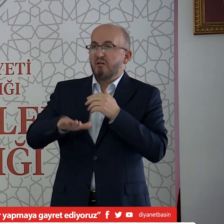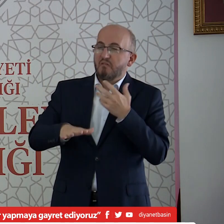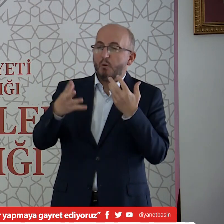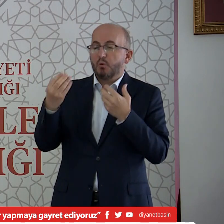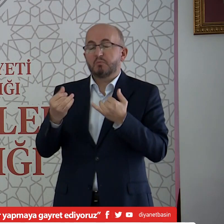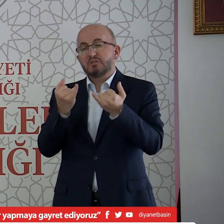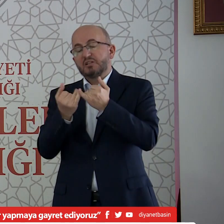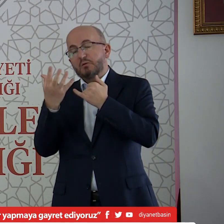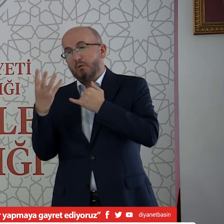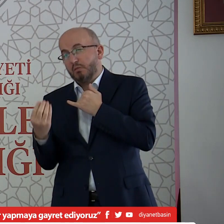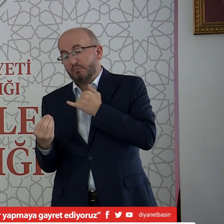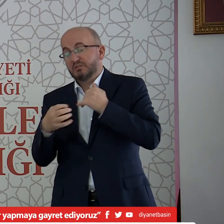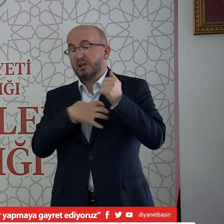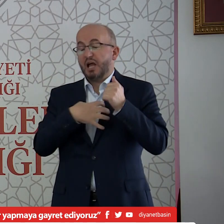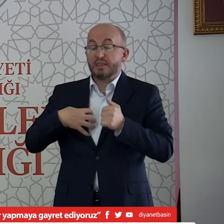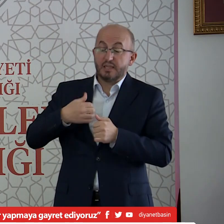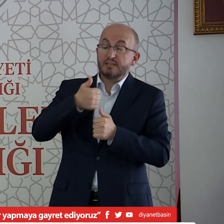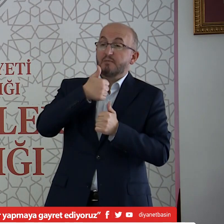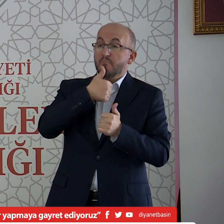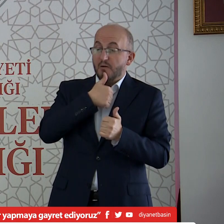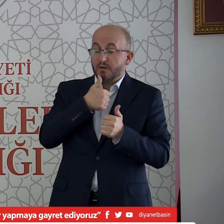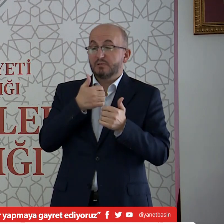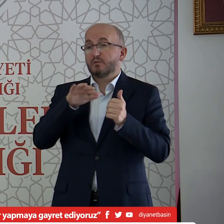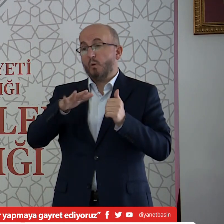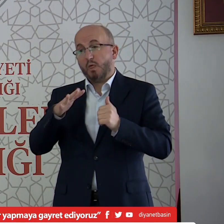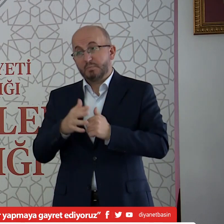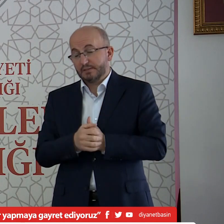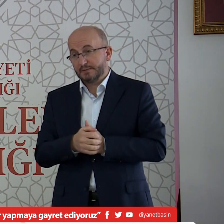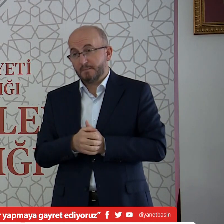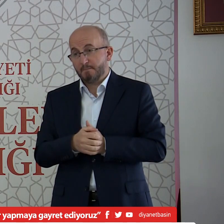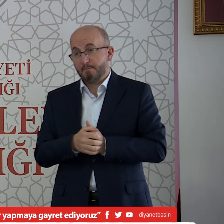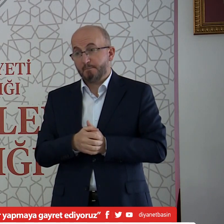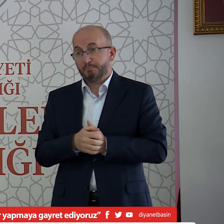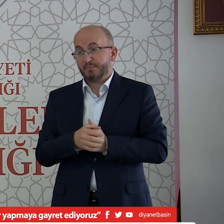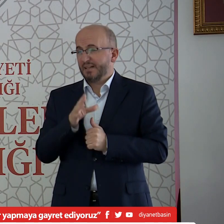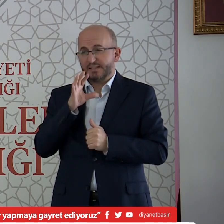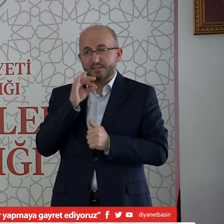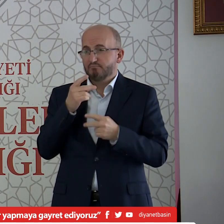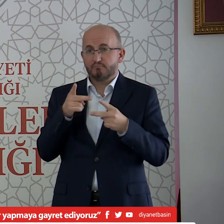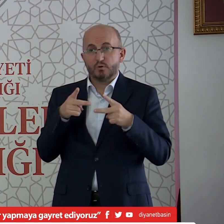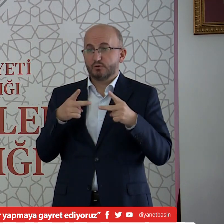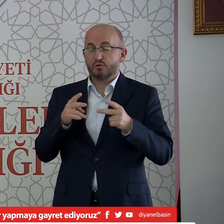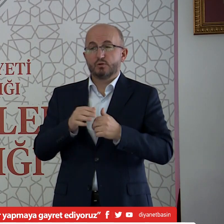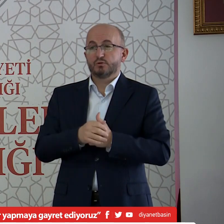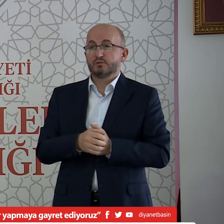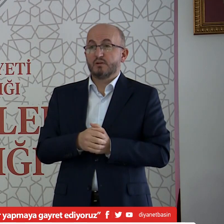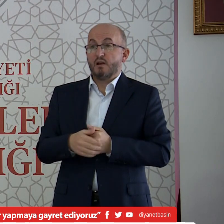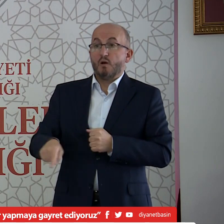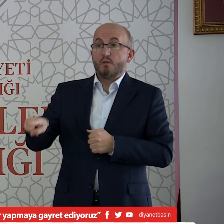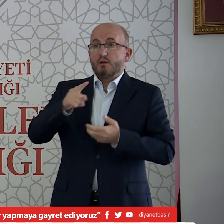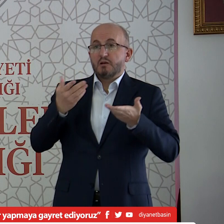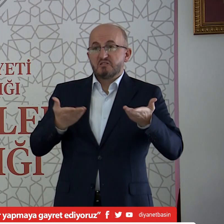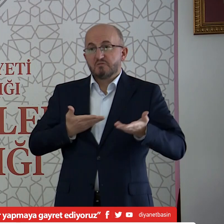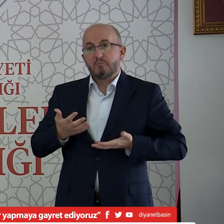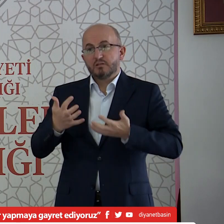olabilir, kardeşiniz olabilir, anneniz, babamız olabilir. Kim olursa olsun onlara